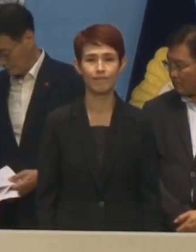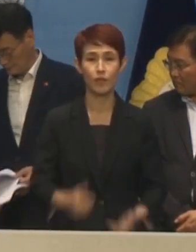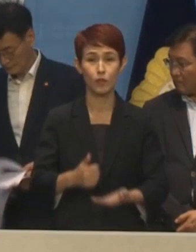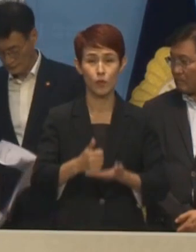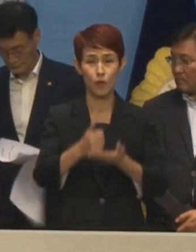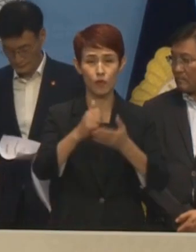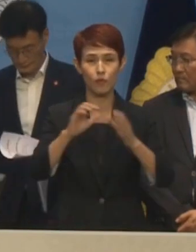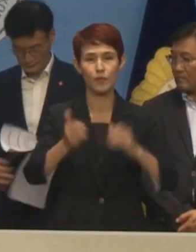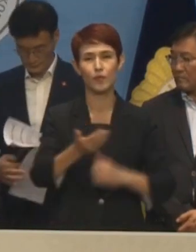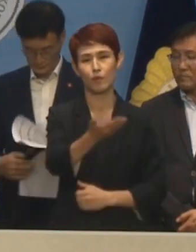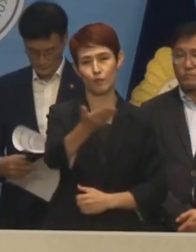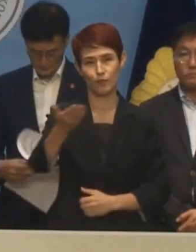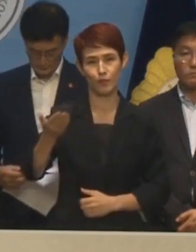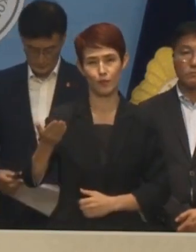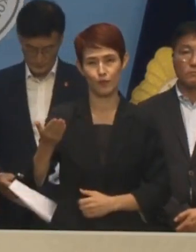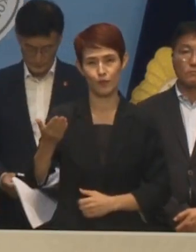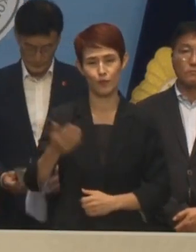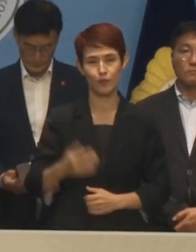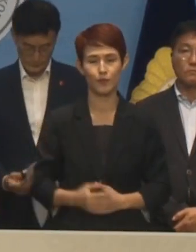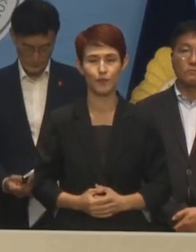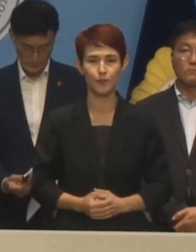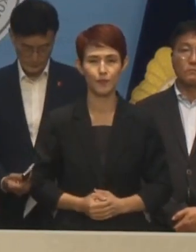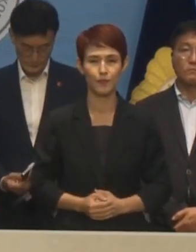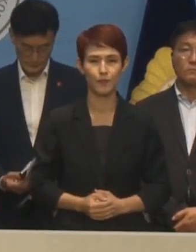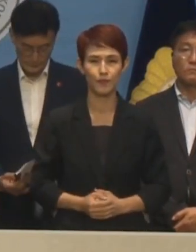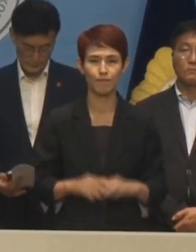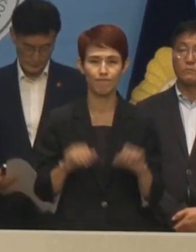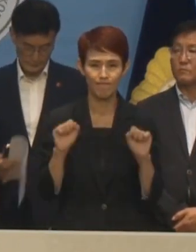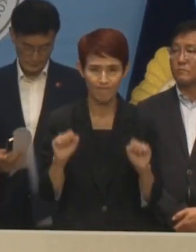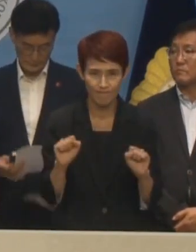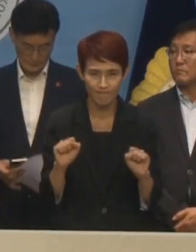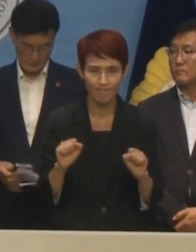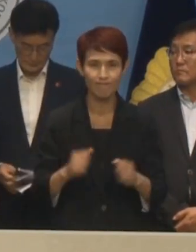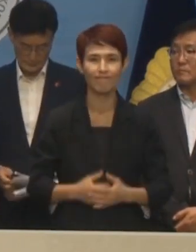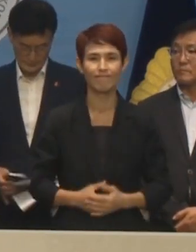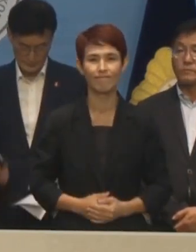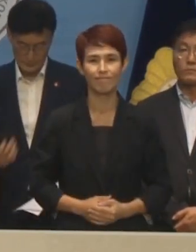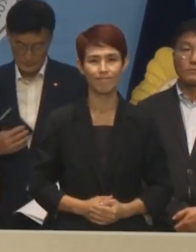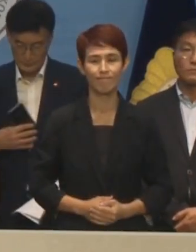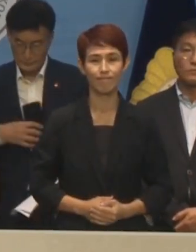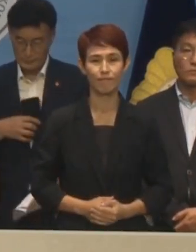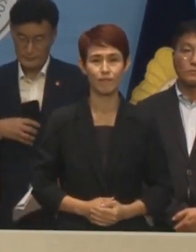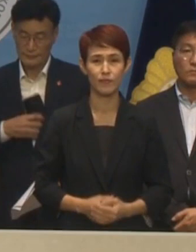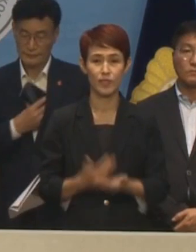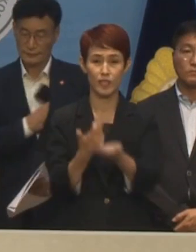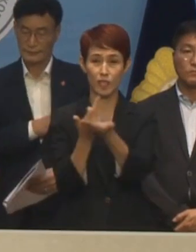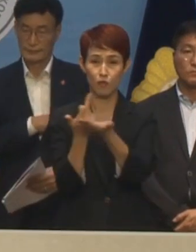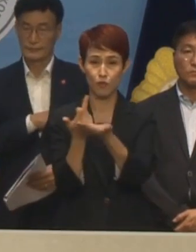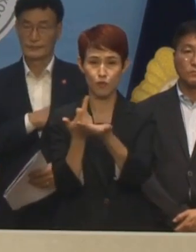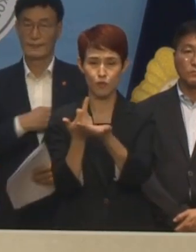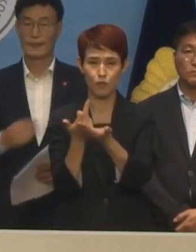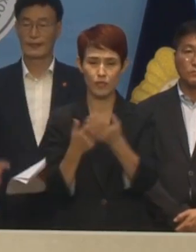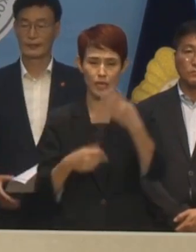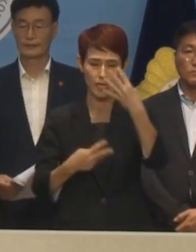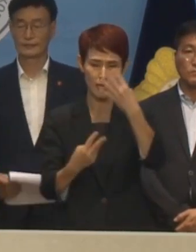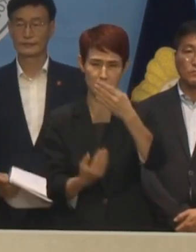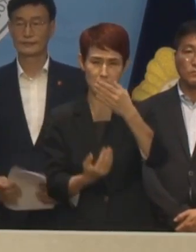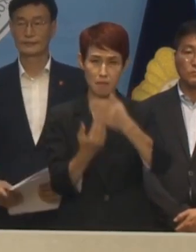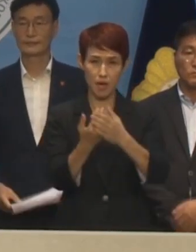존경하는 국민 여러분 그리고 국회의원 여러분 안녕하십니까. 제주 4.3 희생자